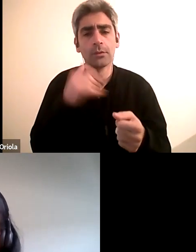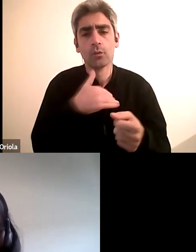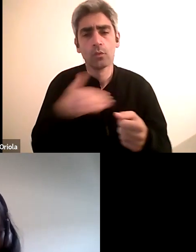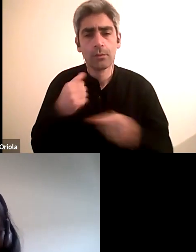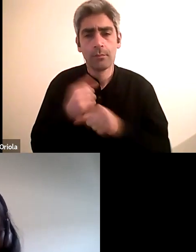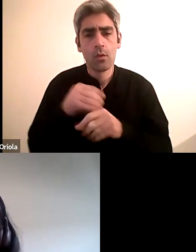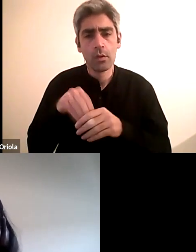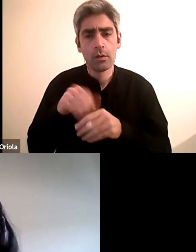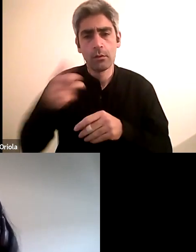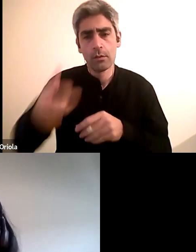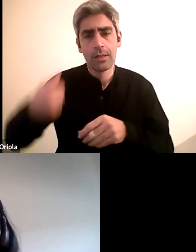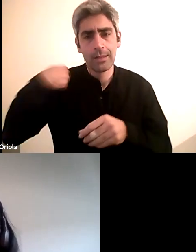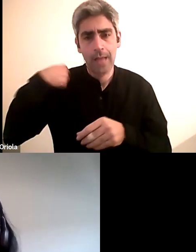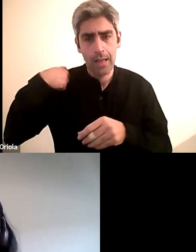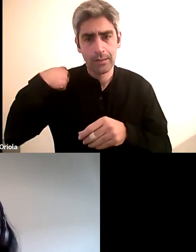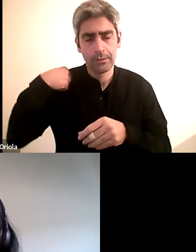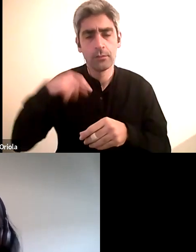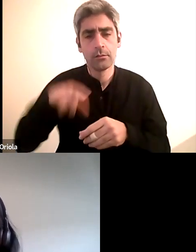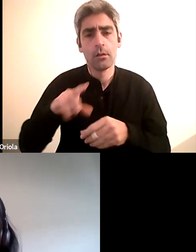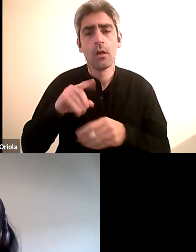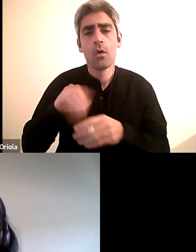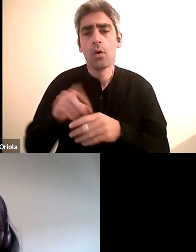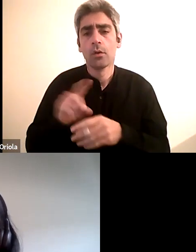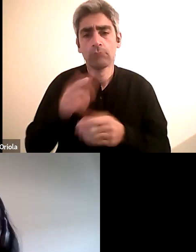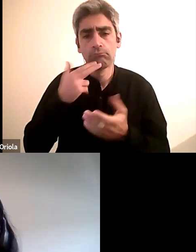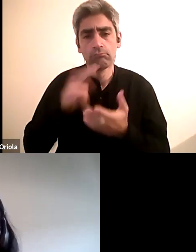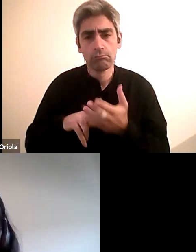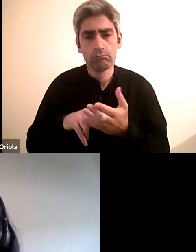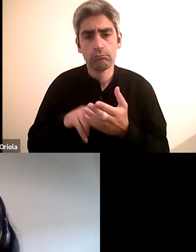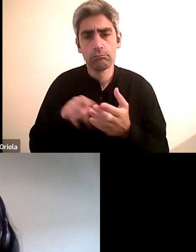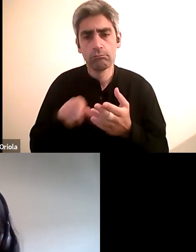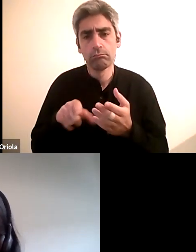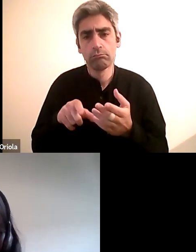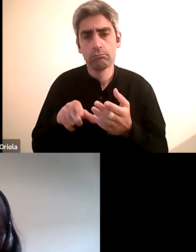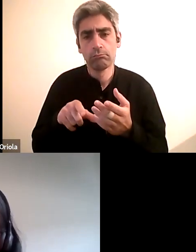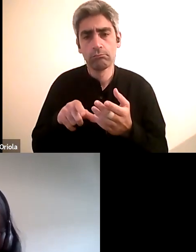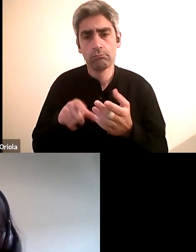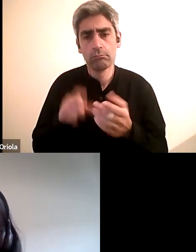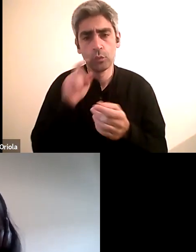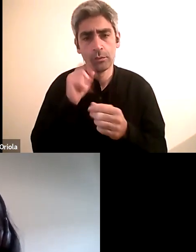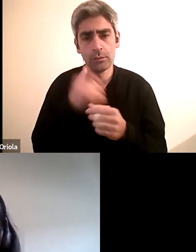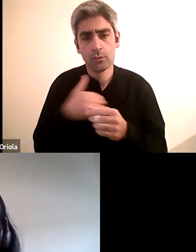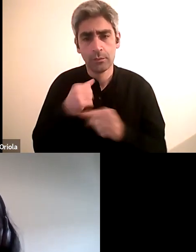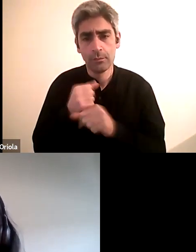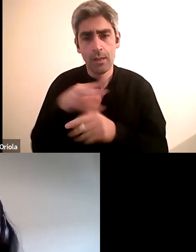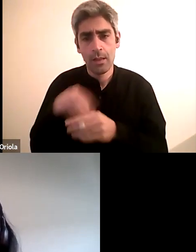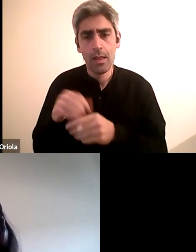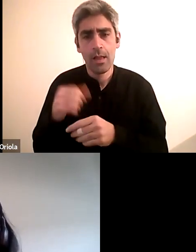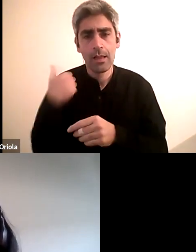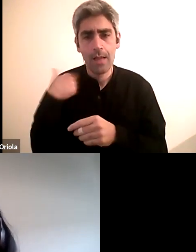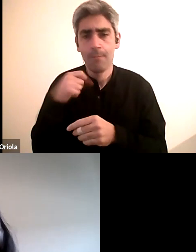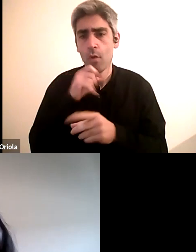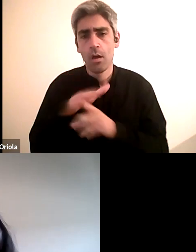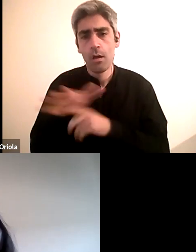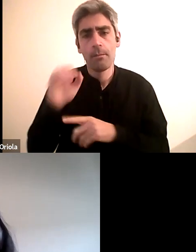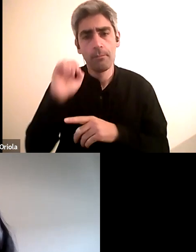trabalho em casa e de que forma a não contextualização efetiva da segurança e saúde do trabalho em casa pode provocar